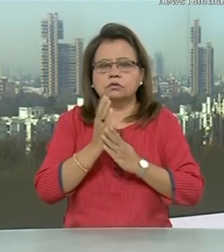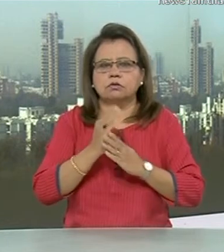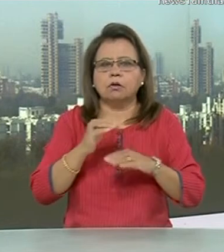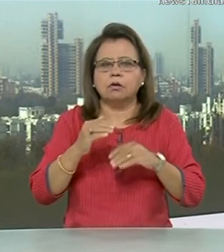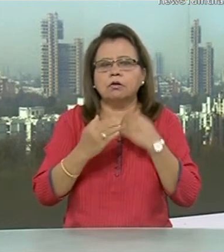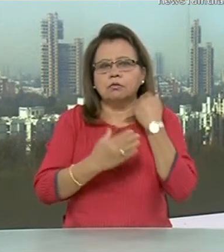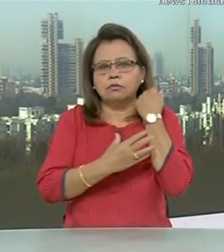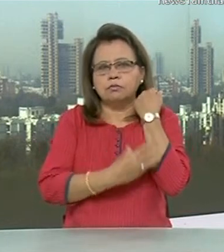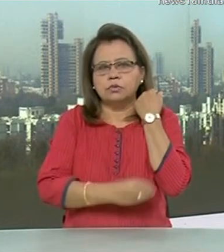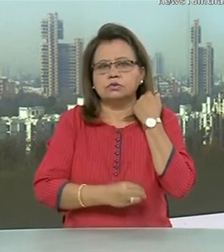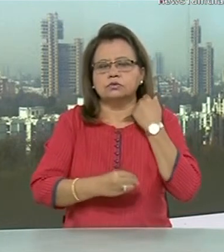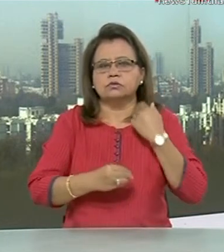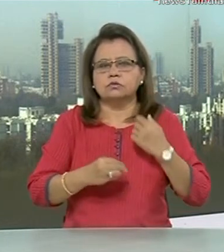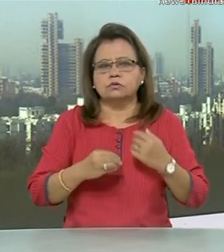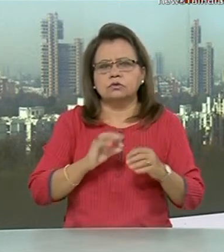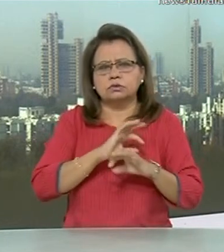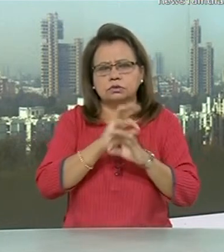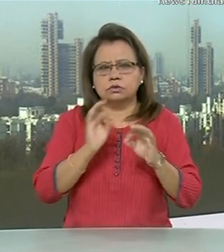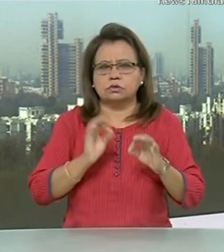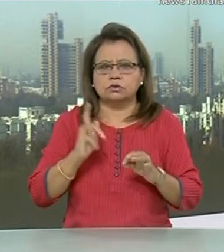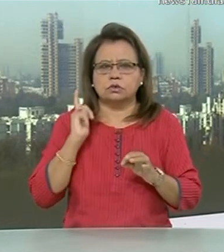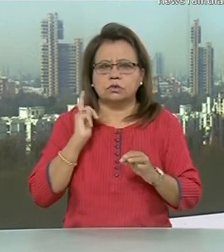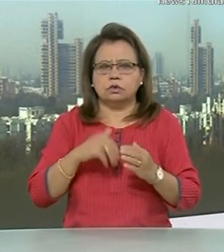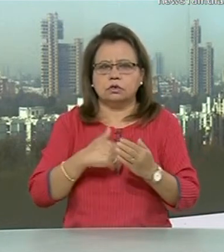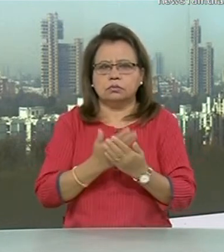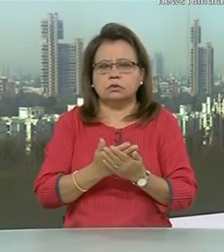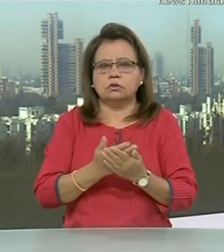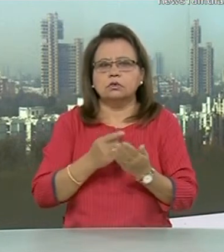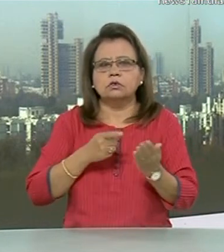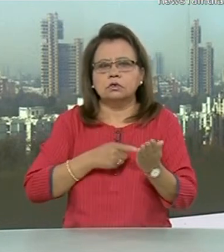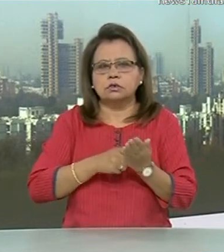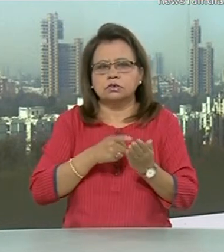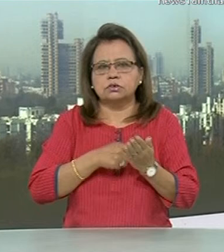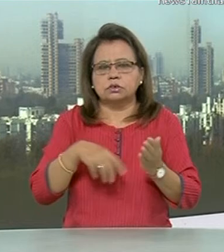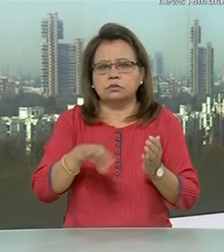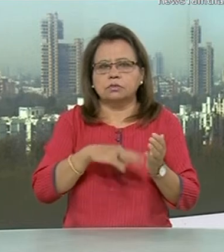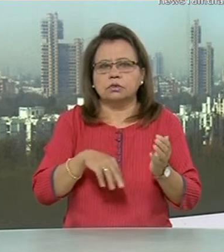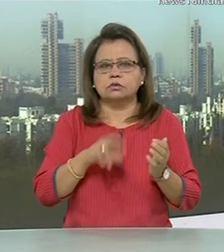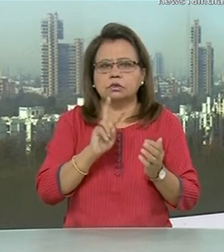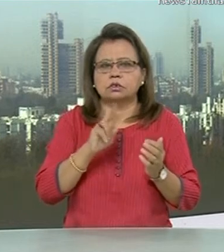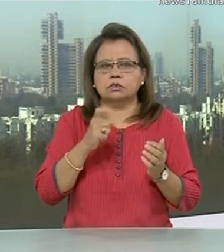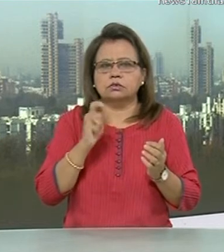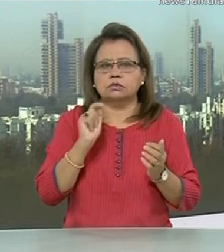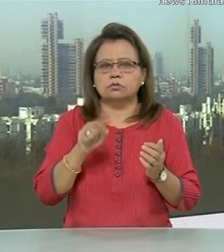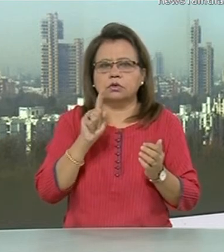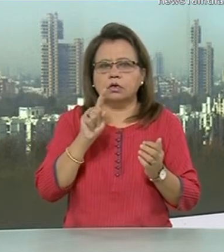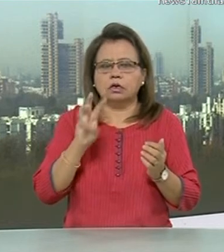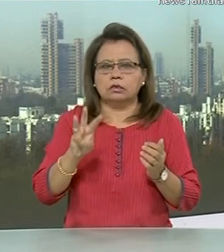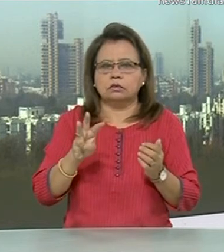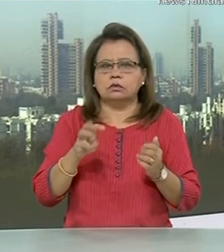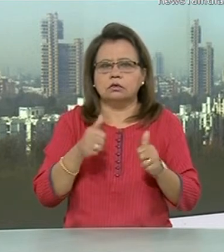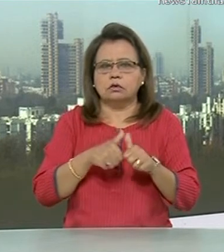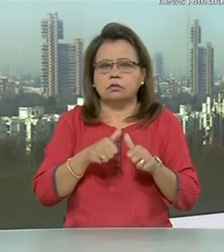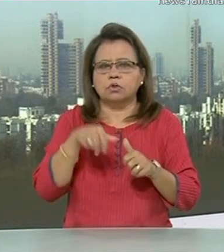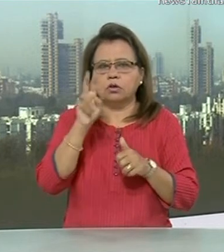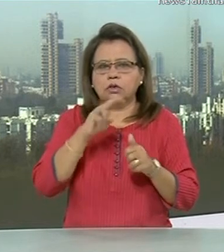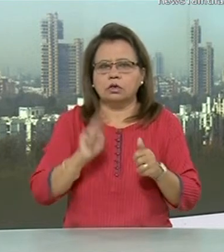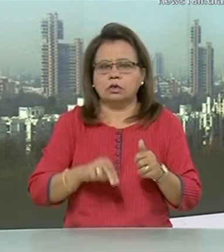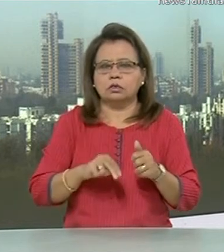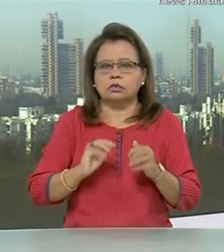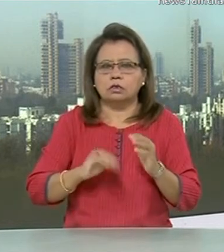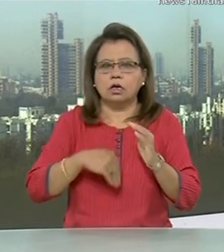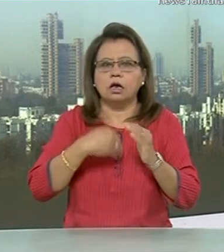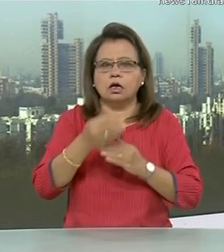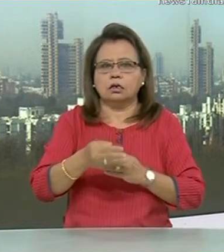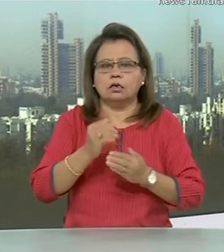प्रवासी मजदूरों को प्रभावी सामाजिक सुरक्षा उपलब्ध कराई गई कृषि क्षेत्र में 27.13 अरब